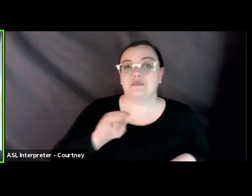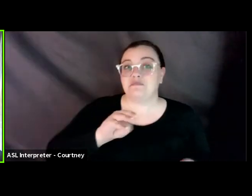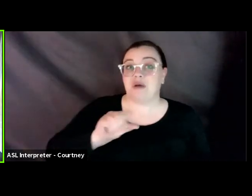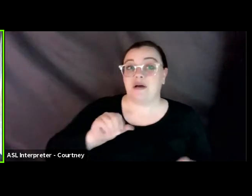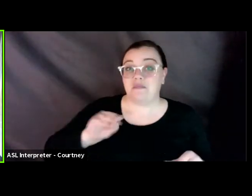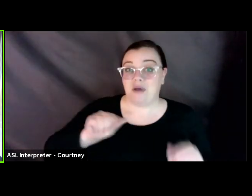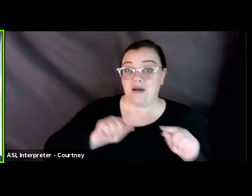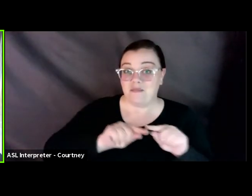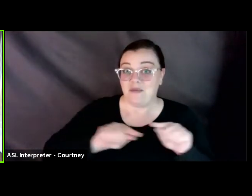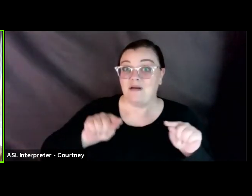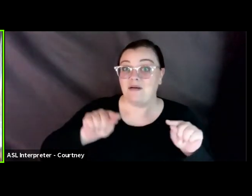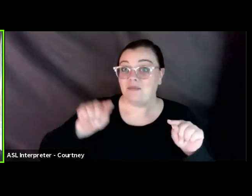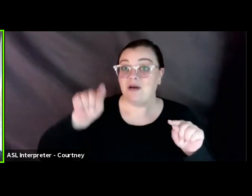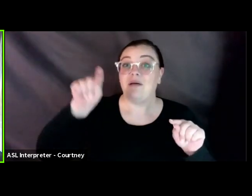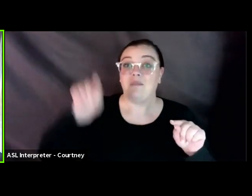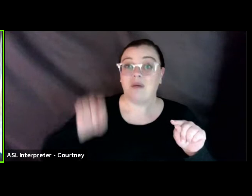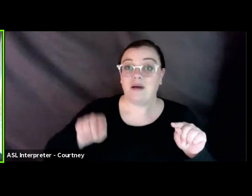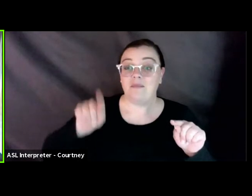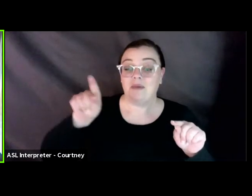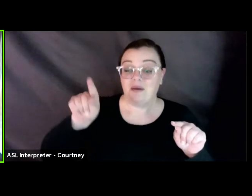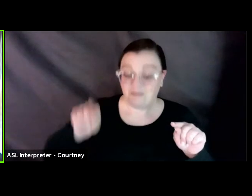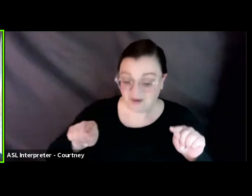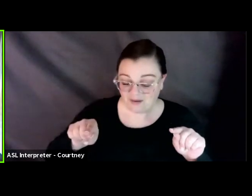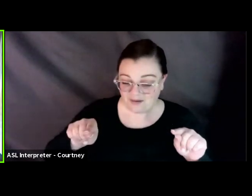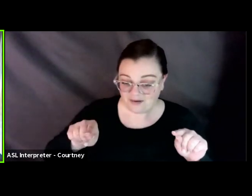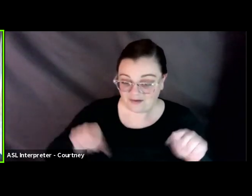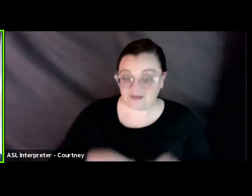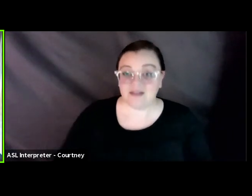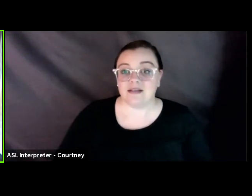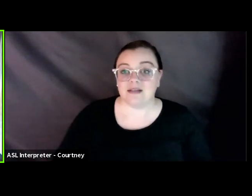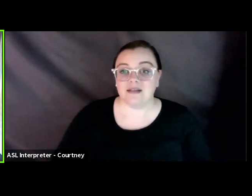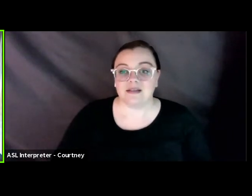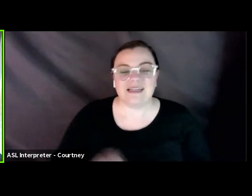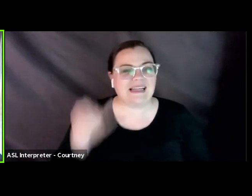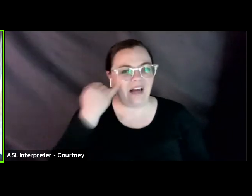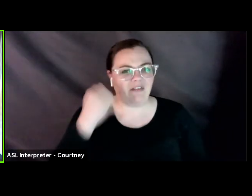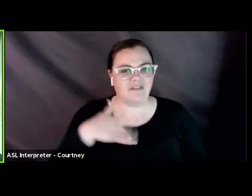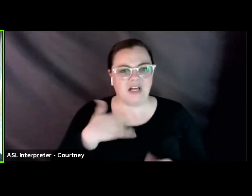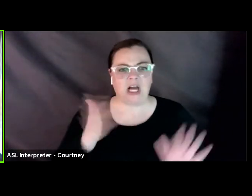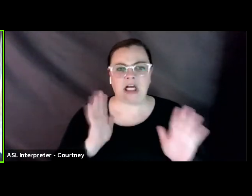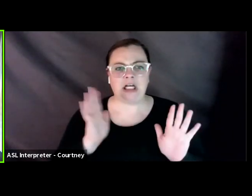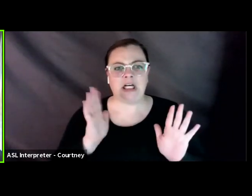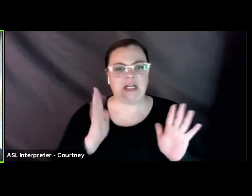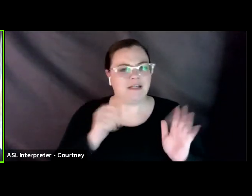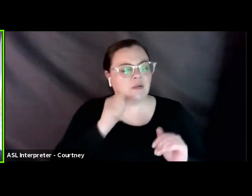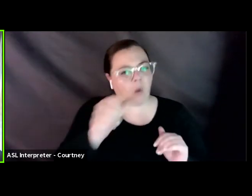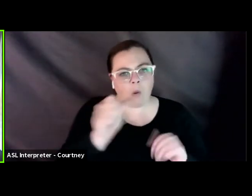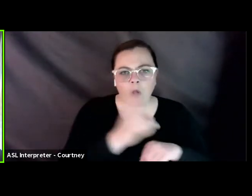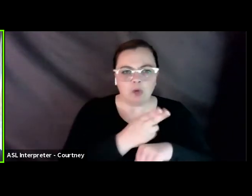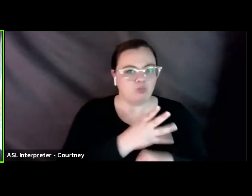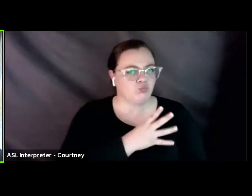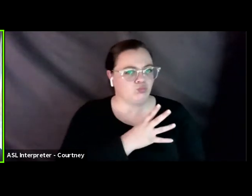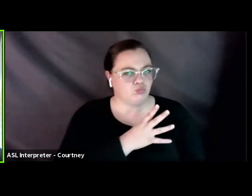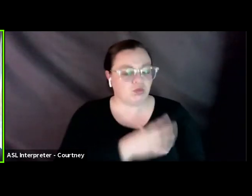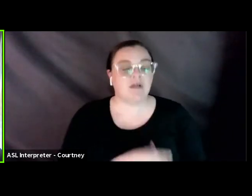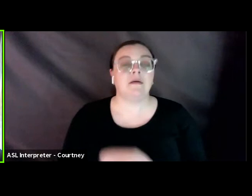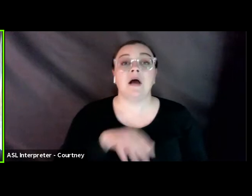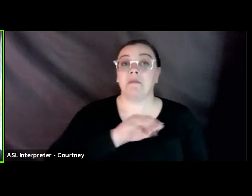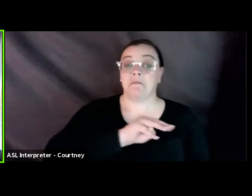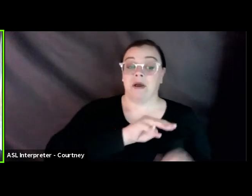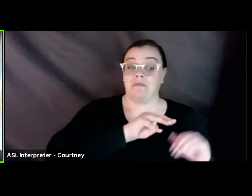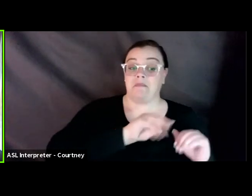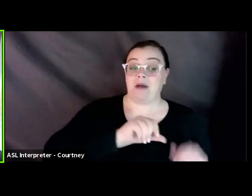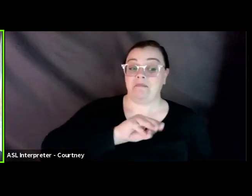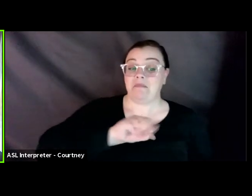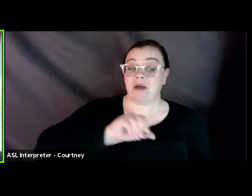mum, mum, mum, mum, mum, mum, mum, mum. If you don't feel like you need the dopey, don't use it. Mum, mum, mum,